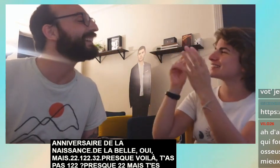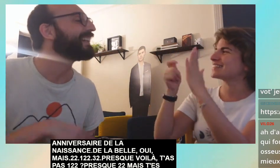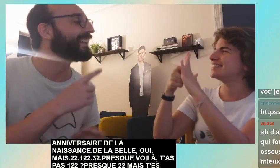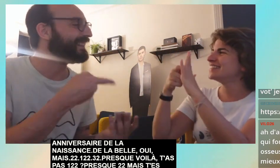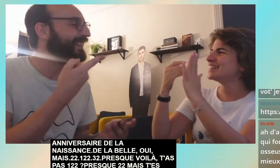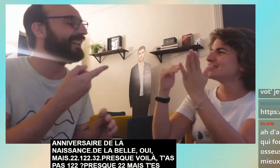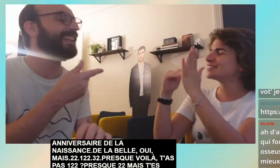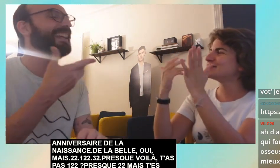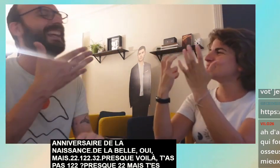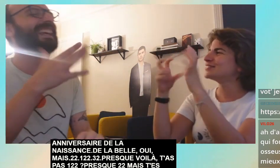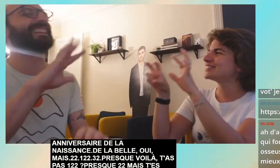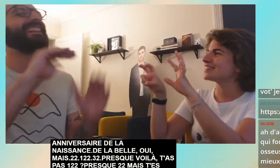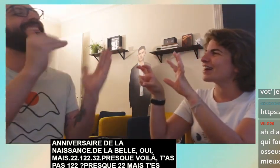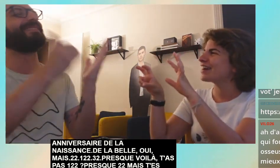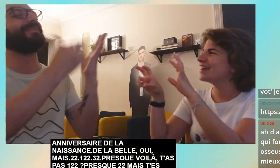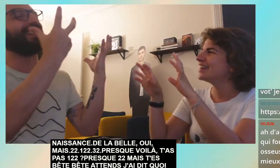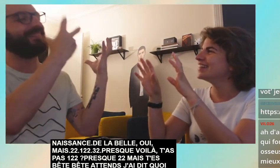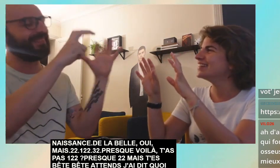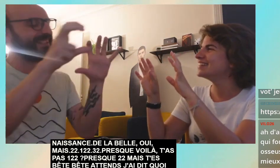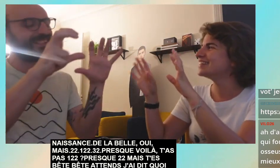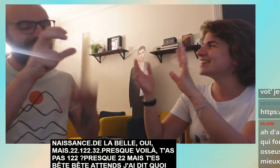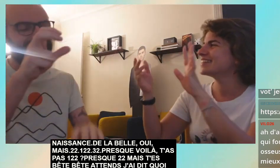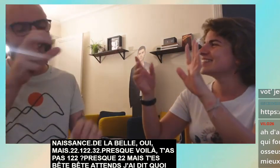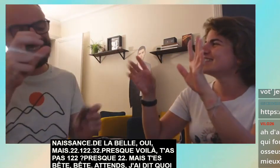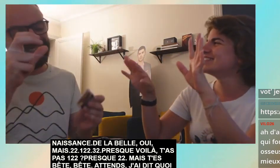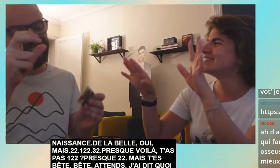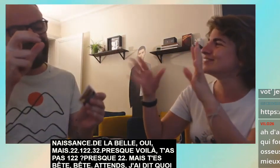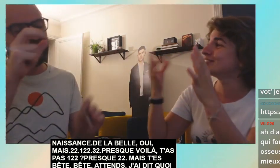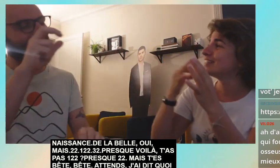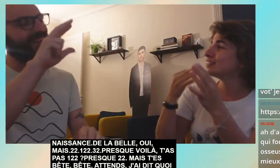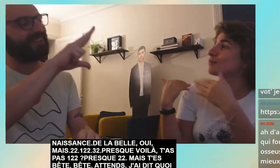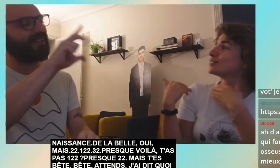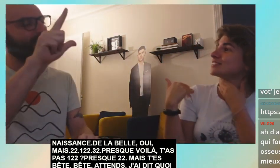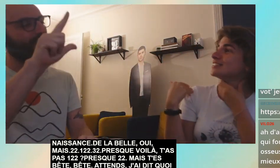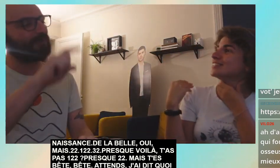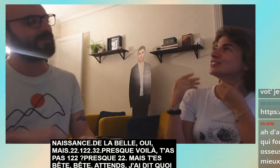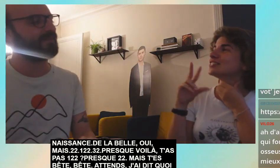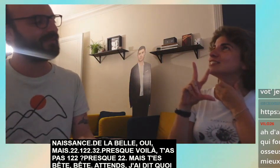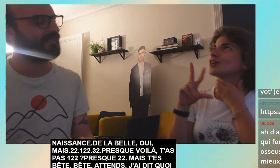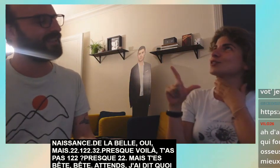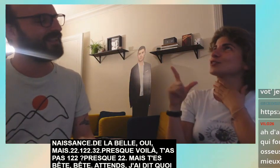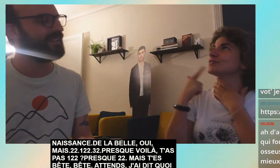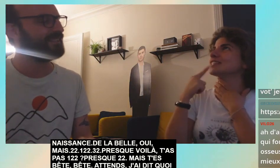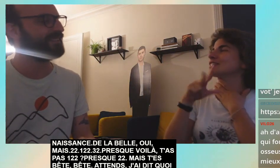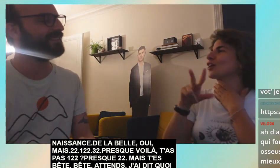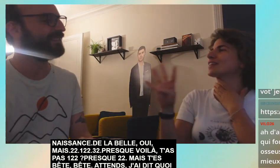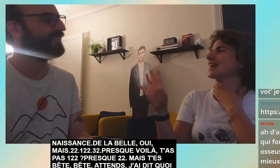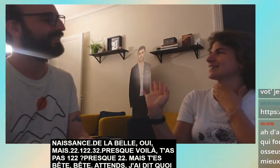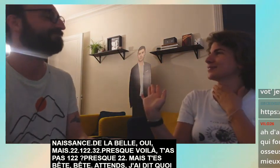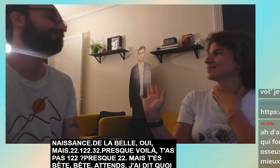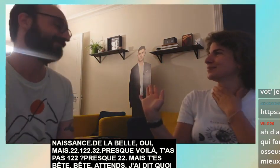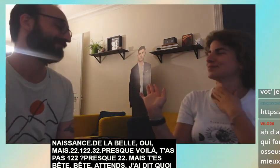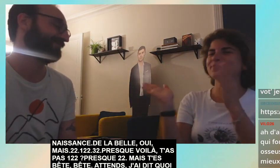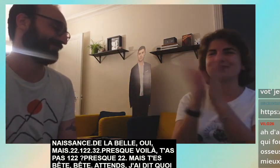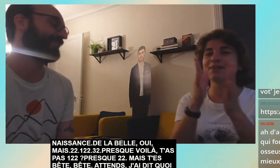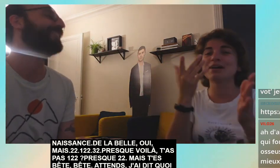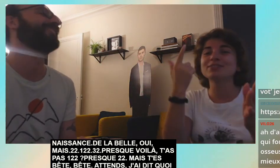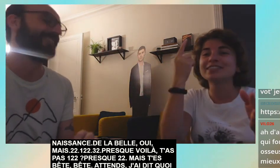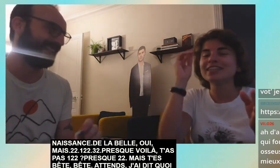date? T'as dit, J'ai dit 1800. t'as dit 1832. J'ai dit 32, mais t'es 34. Ah, bah oui. Oui. En